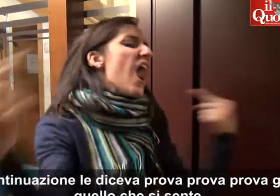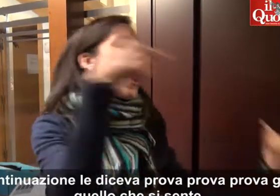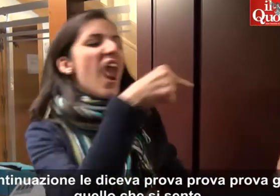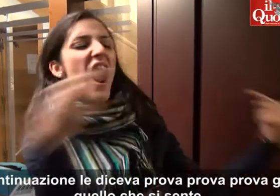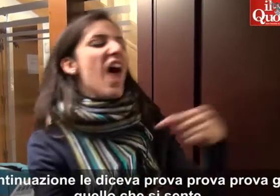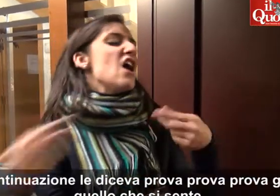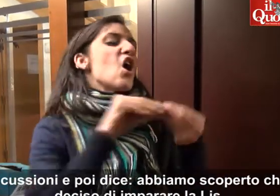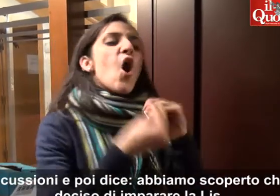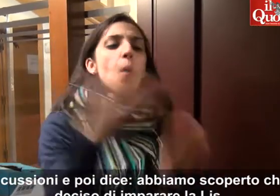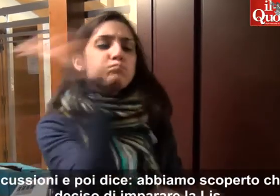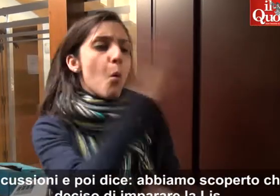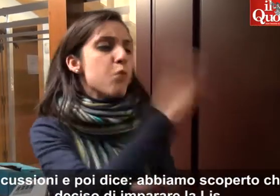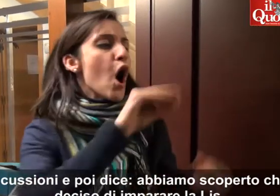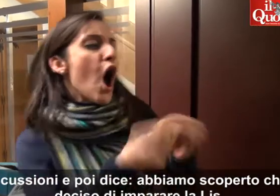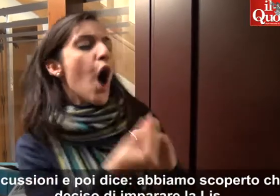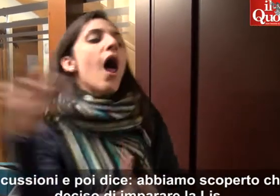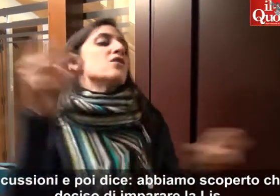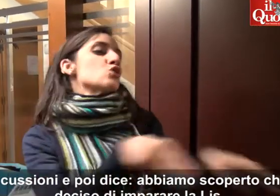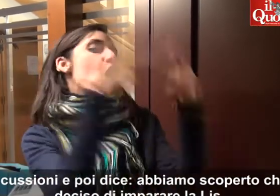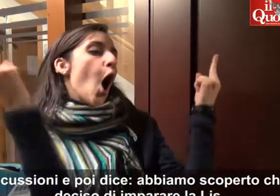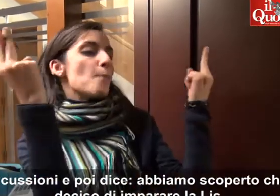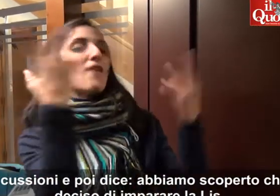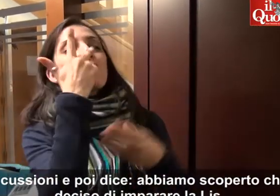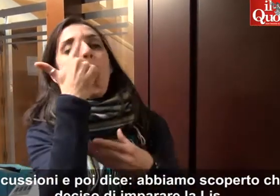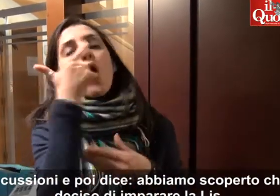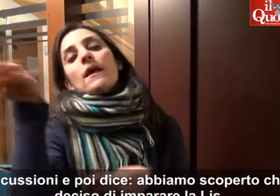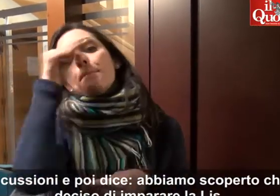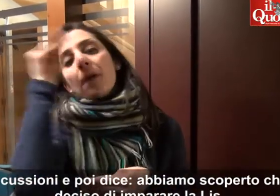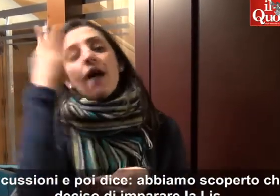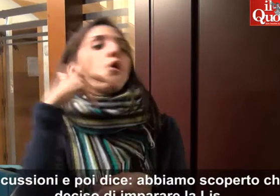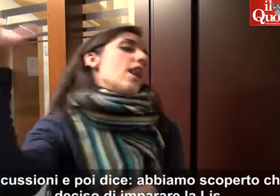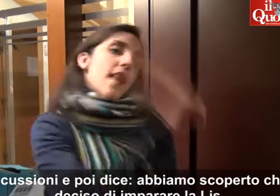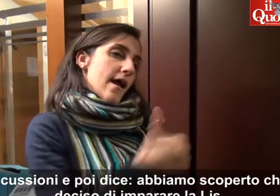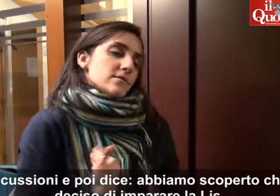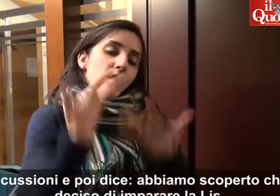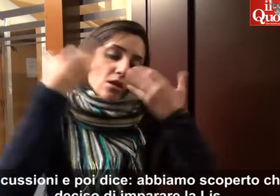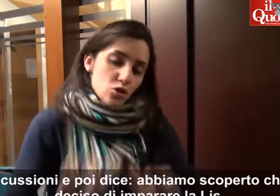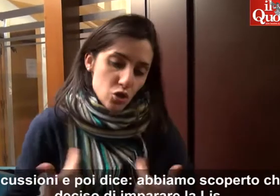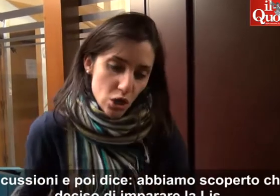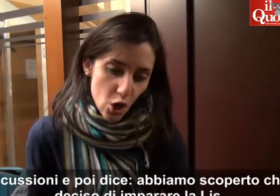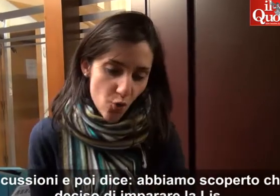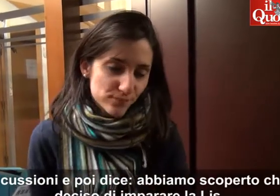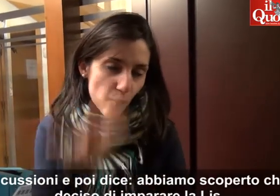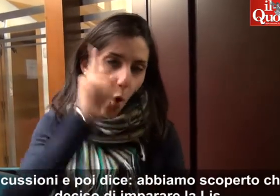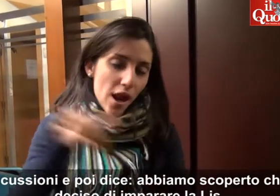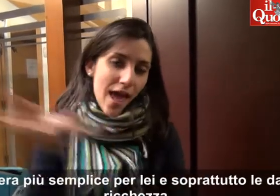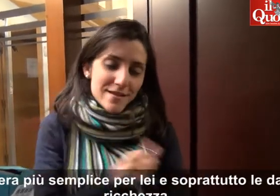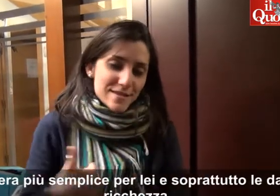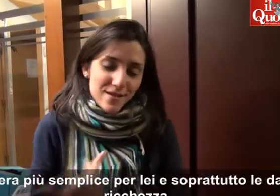serve, poi discussioni. E poi abbiamo scoperto che lei ha deciso di imparare la lista, perché era più